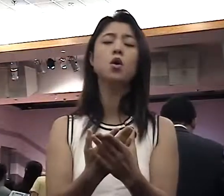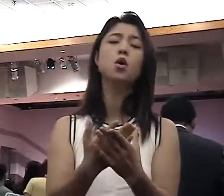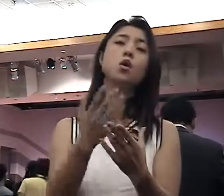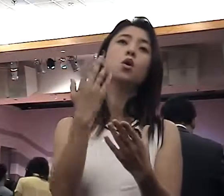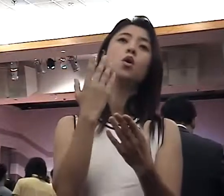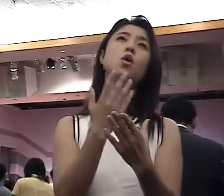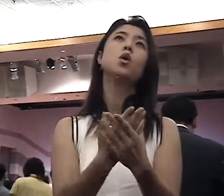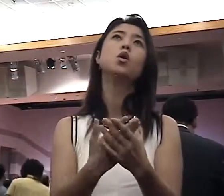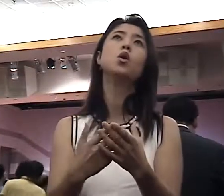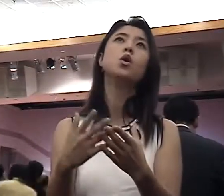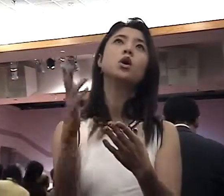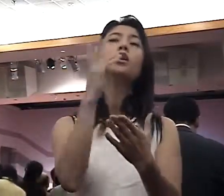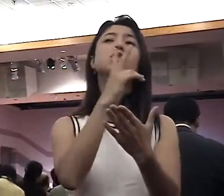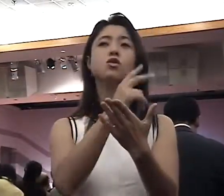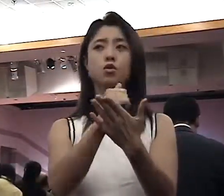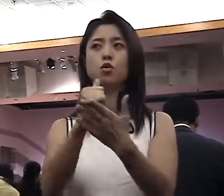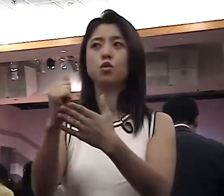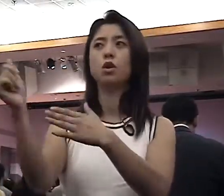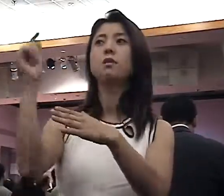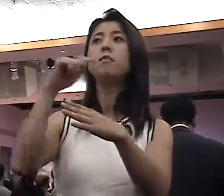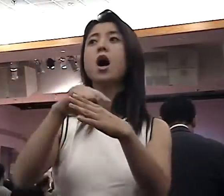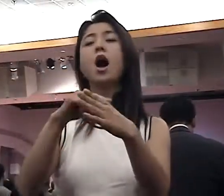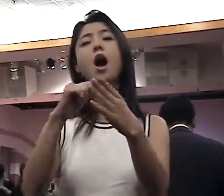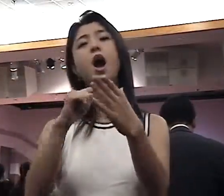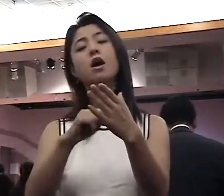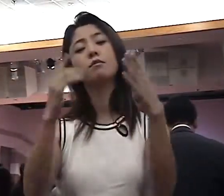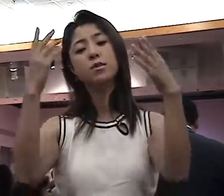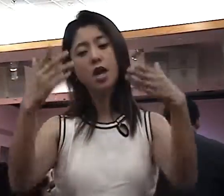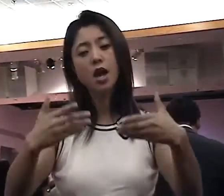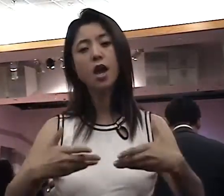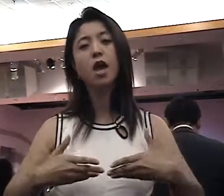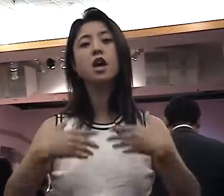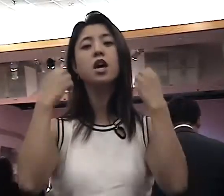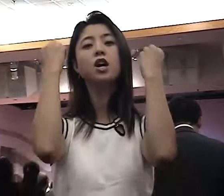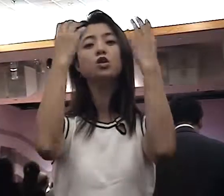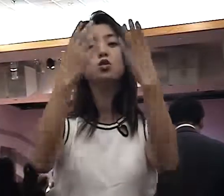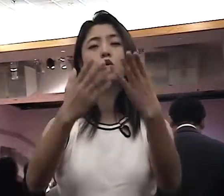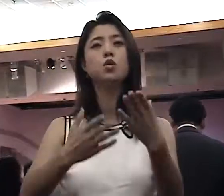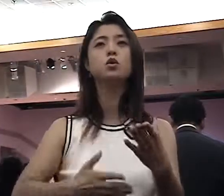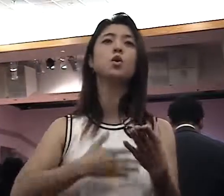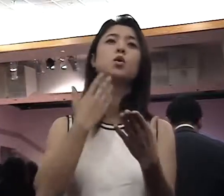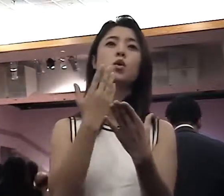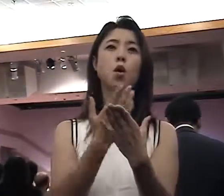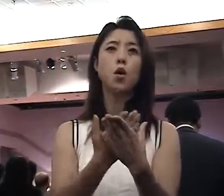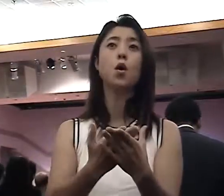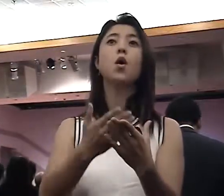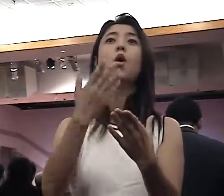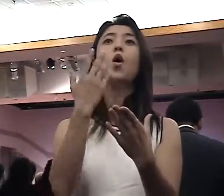올라섰나요 주님만 내게 오 주님 내가 여기 있습니다